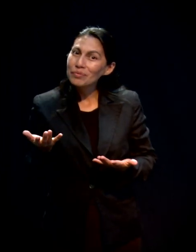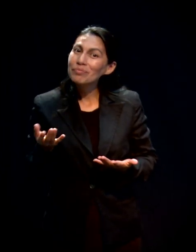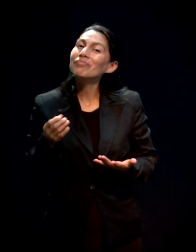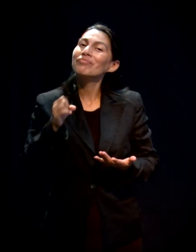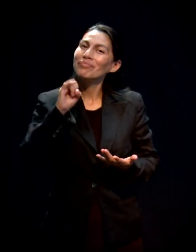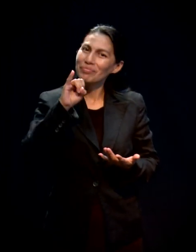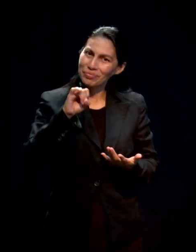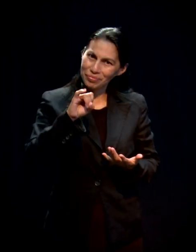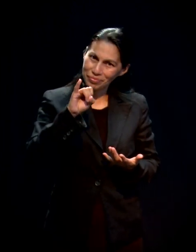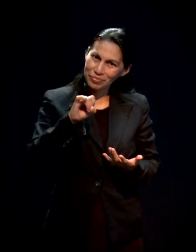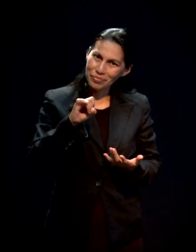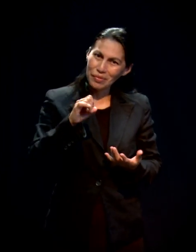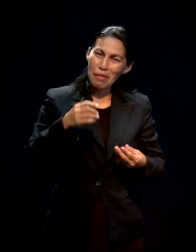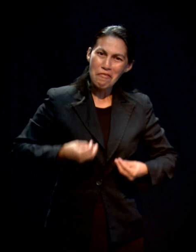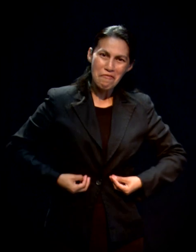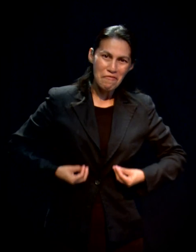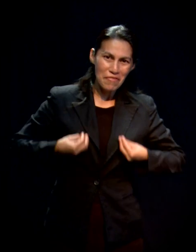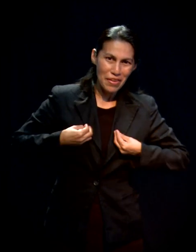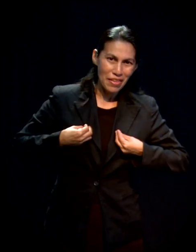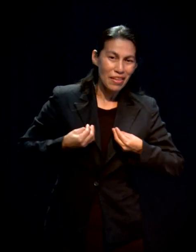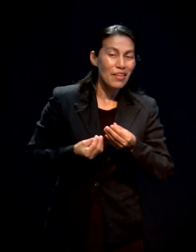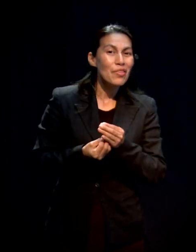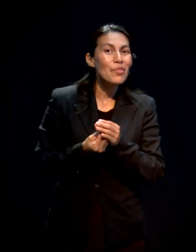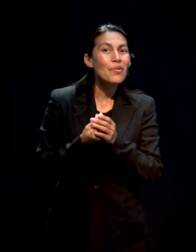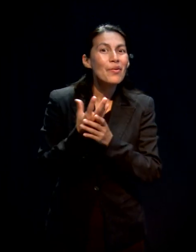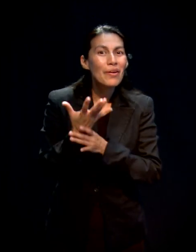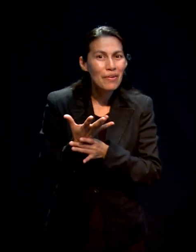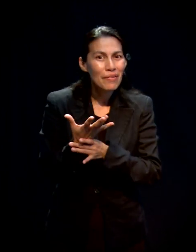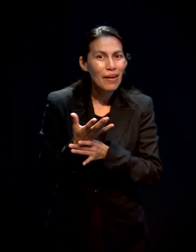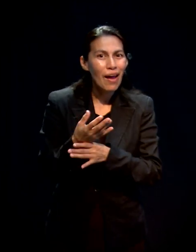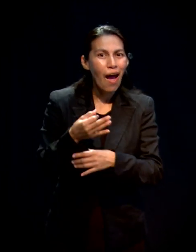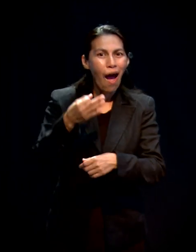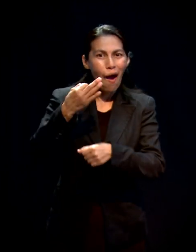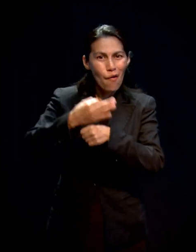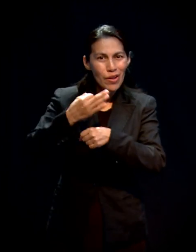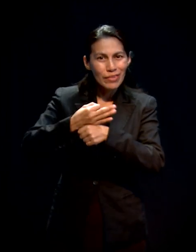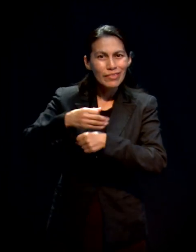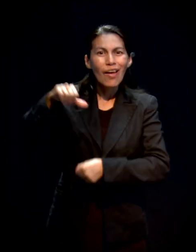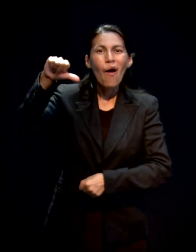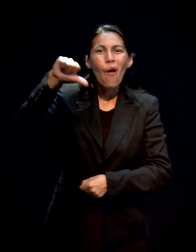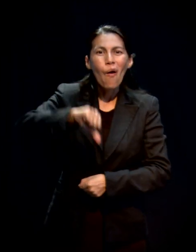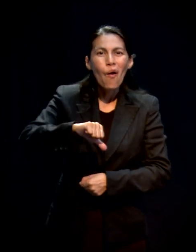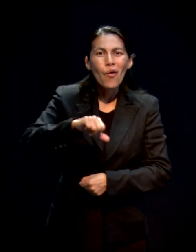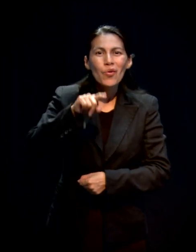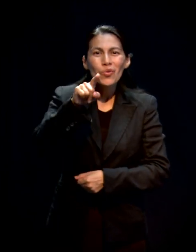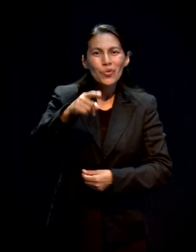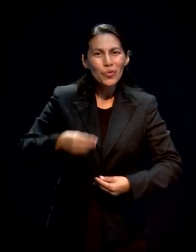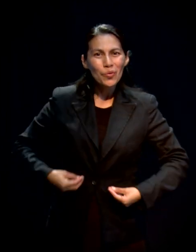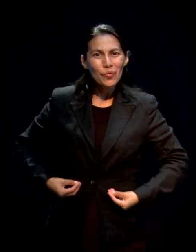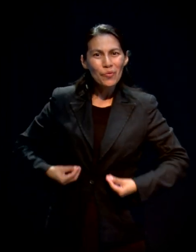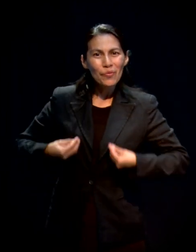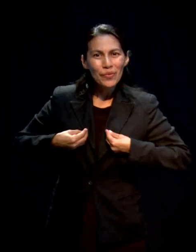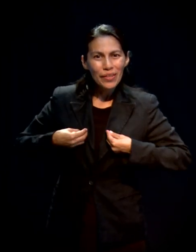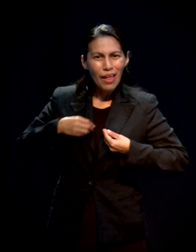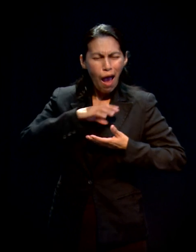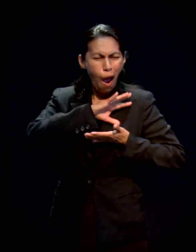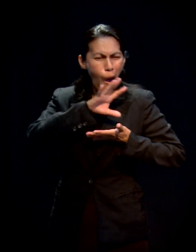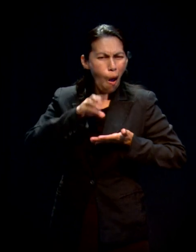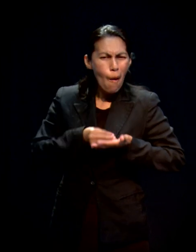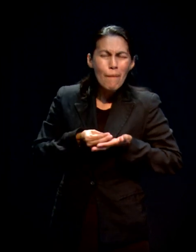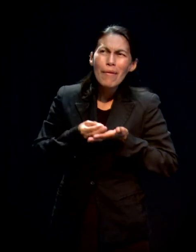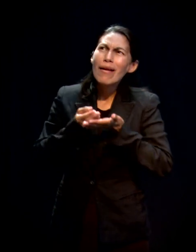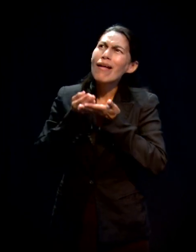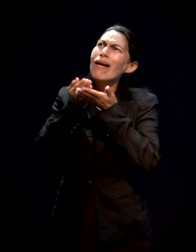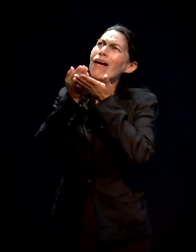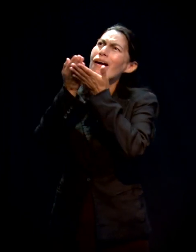si es una nueva vida y entrégate a él completamente que él es tu paz él es